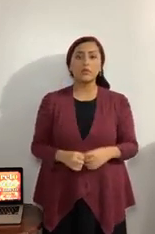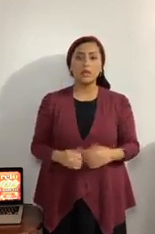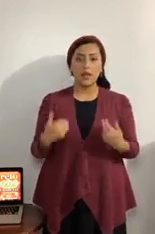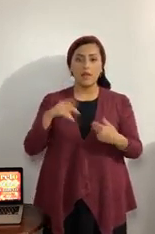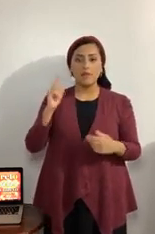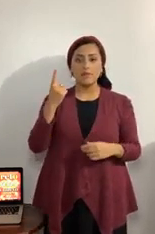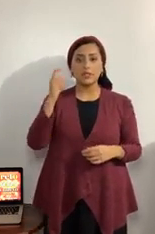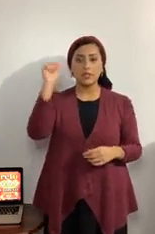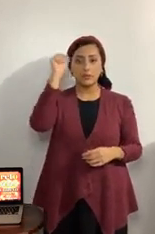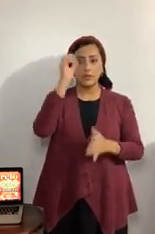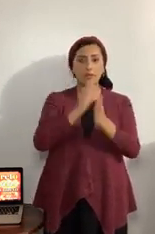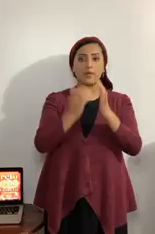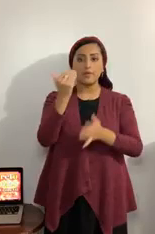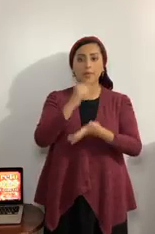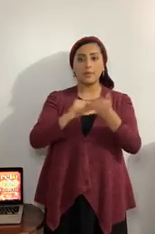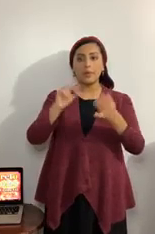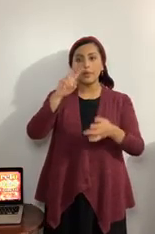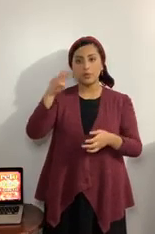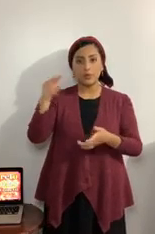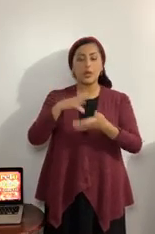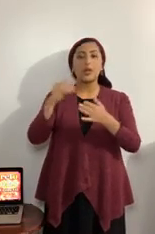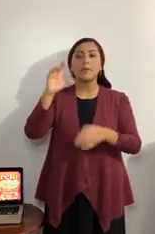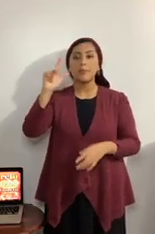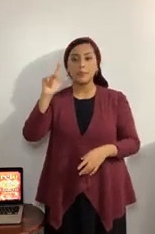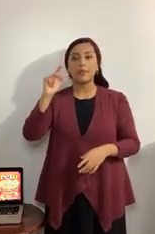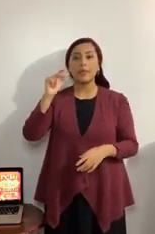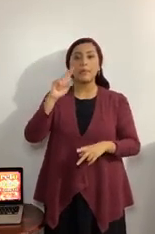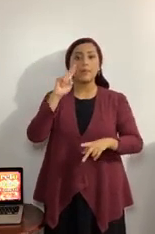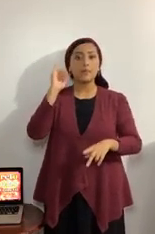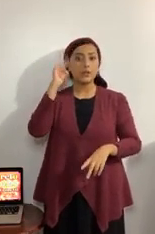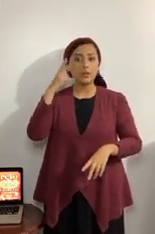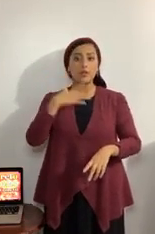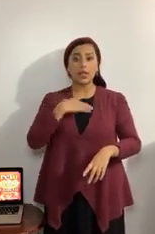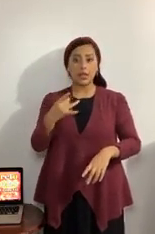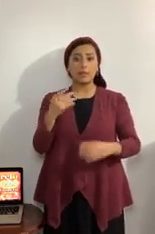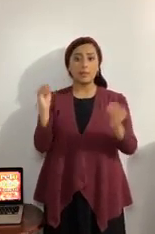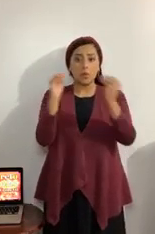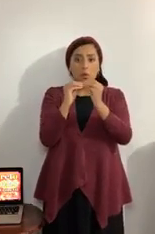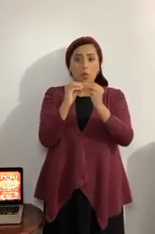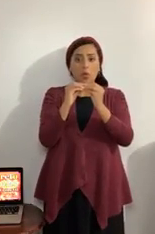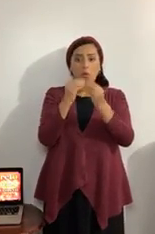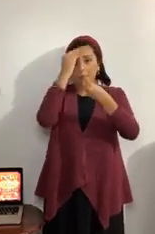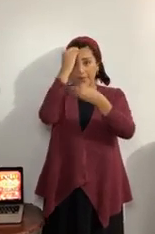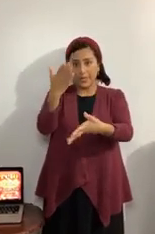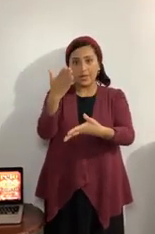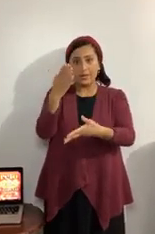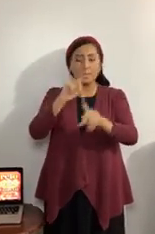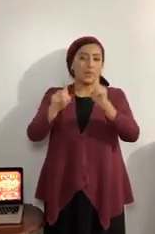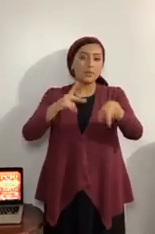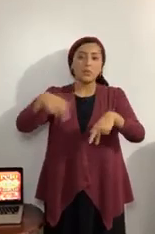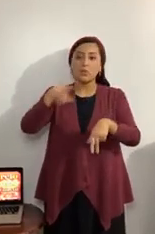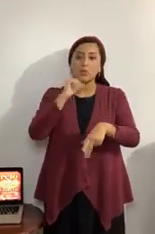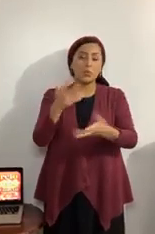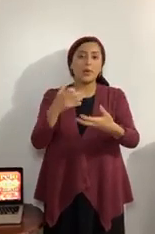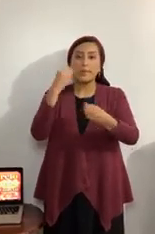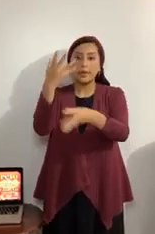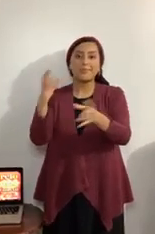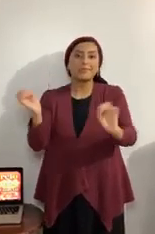Samuel 15, 22 y 23. Le interesa más a Yahweh que se obedezca, pero la gente no quiere obedecer. Ahora,